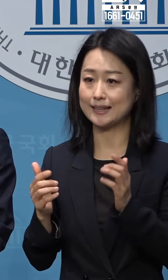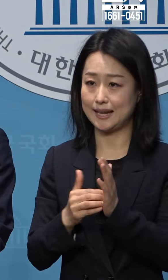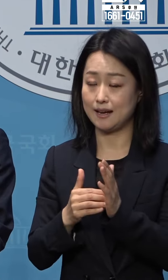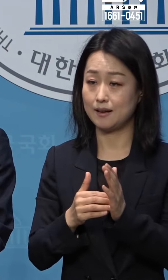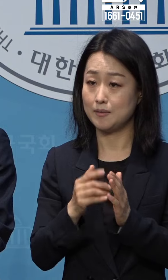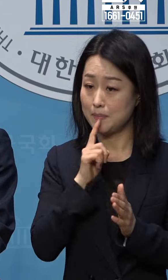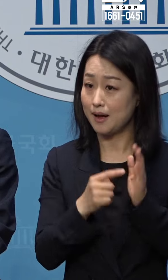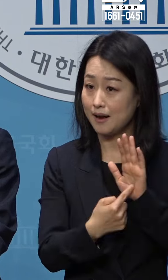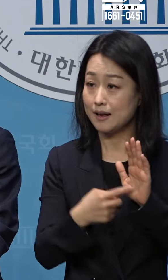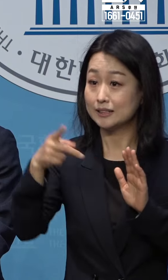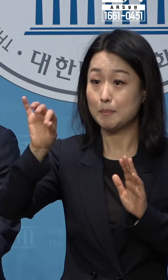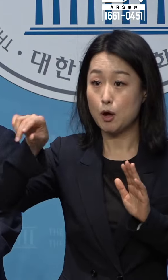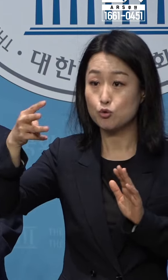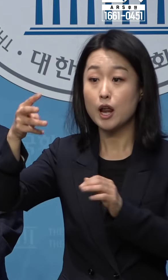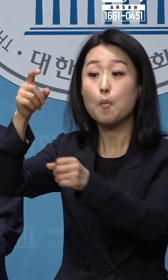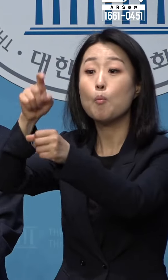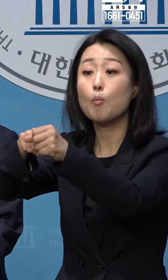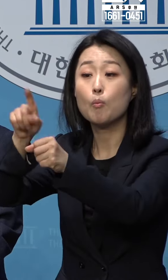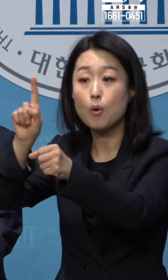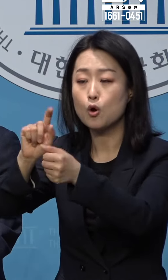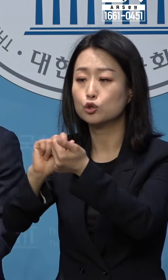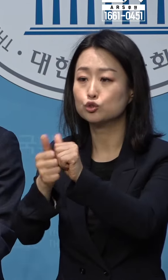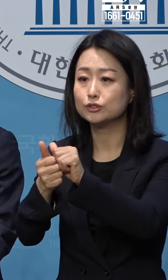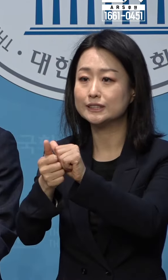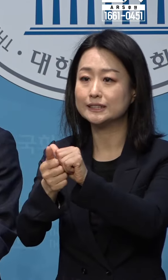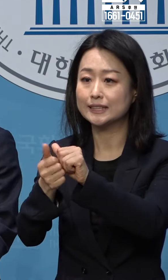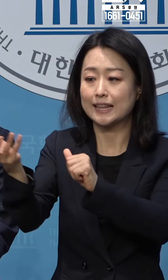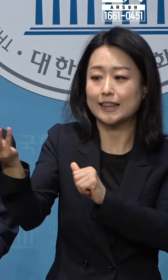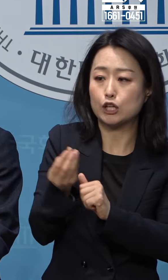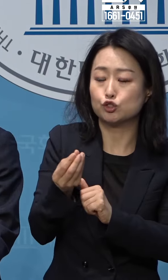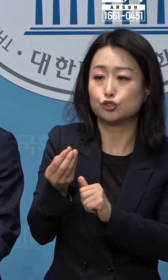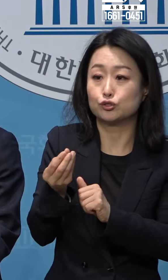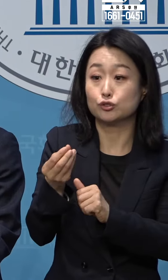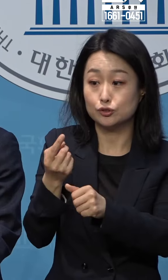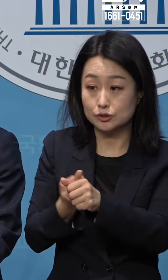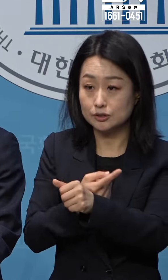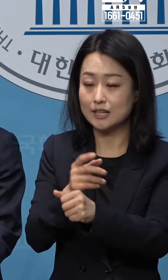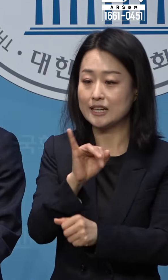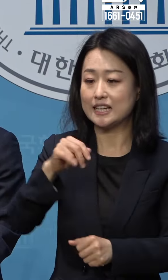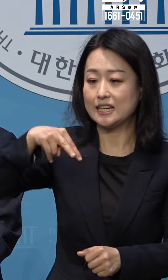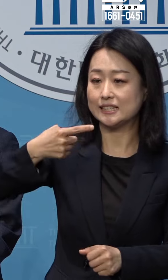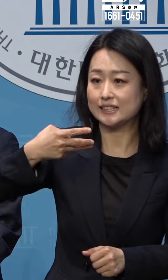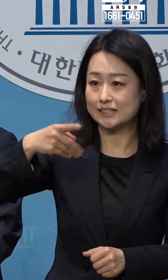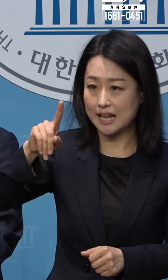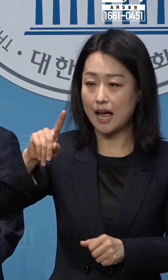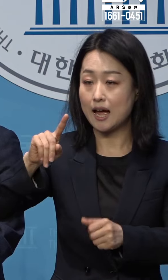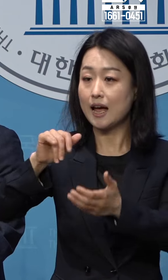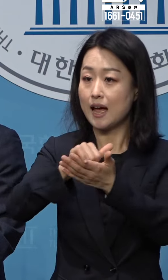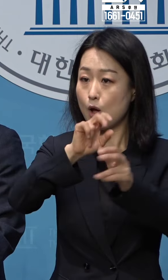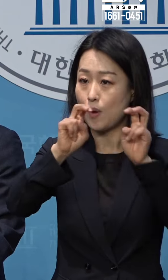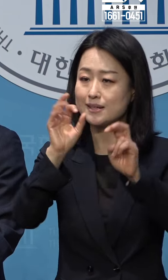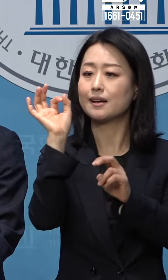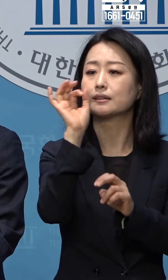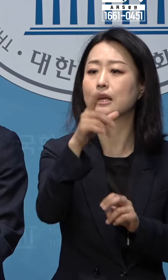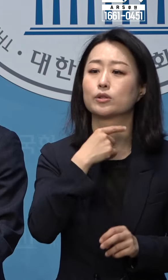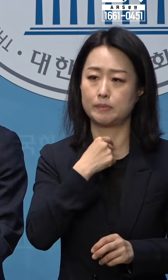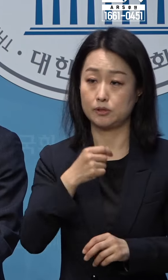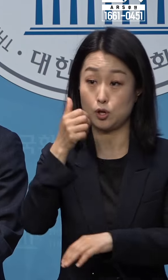쌍방울의 목적은 주식 담보 대출을 끌어올려 이스타 항공을 수주하는 것이었습니다